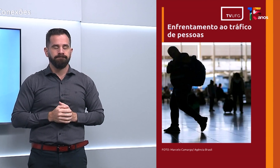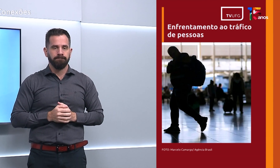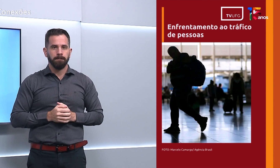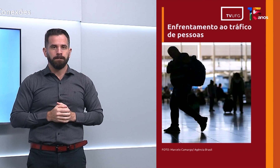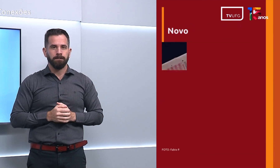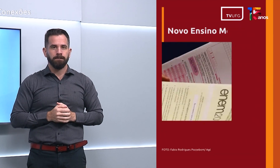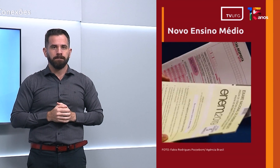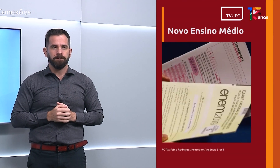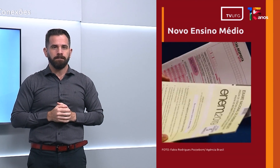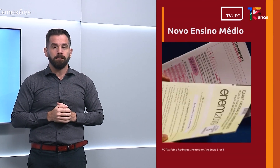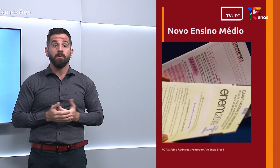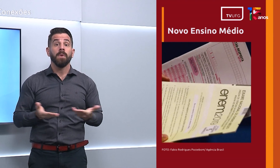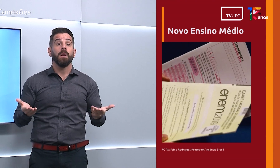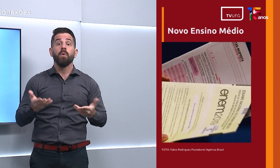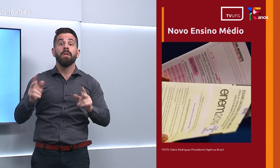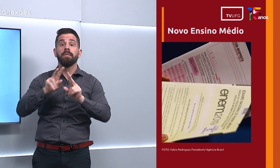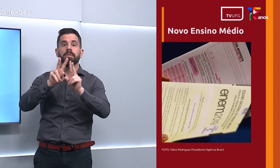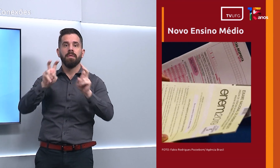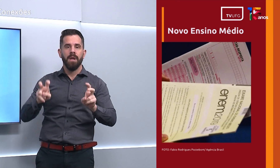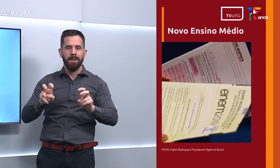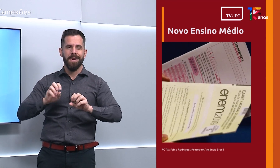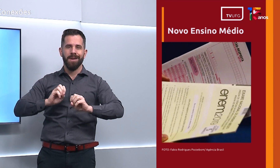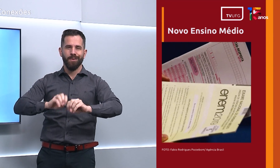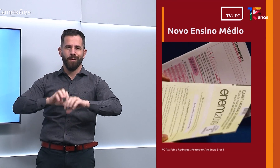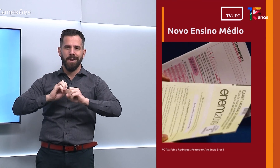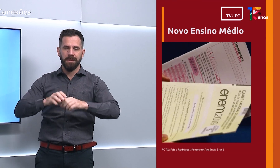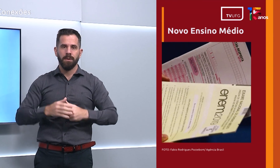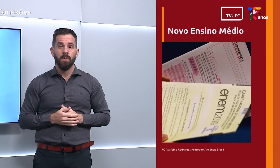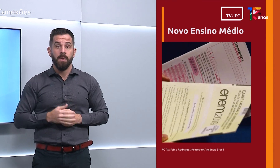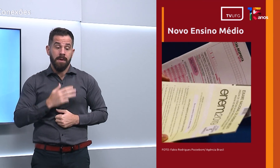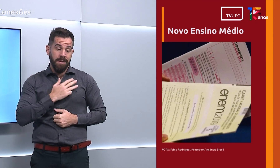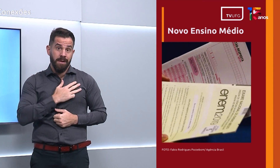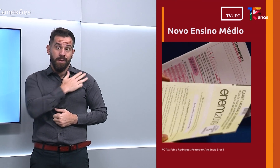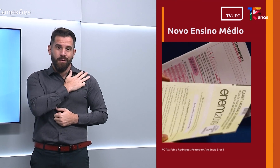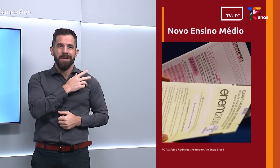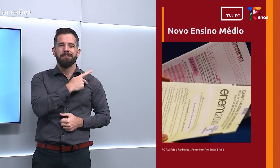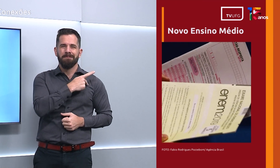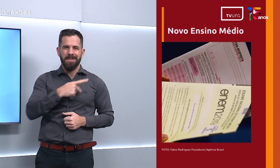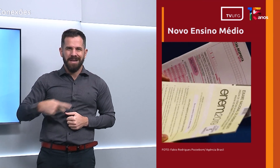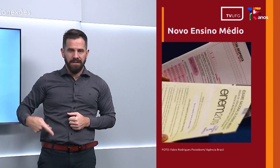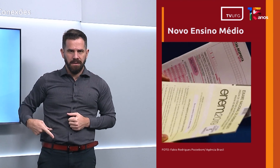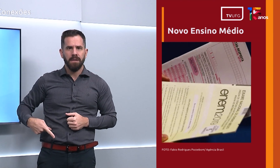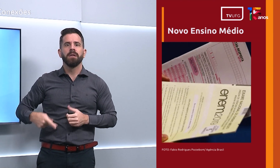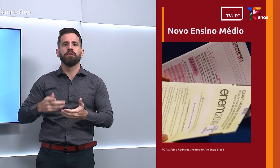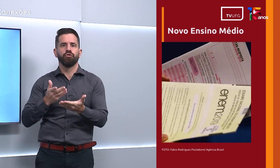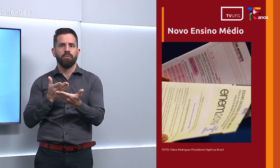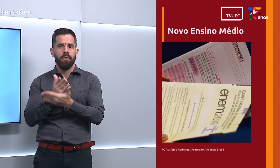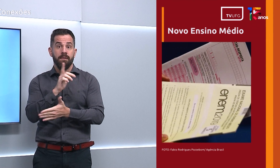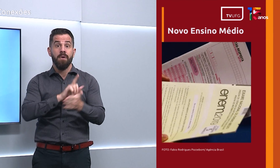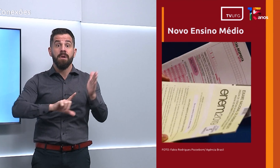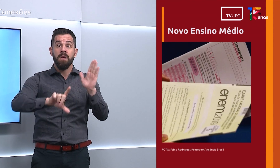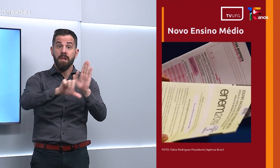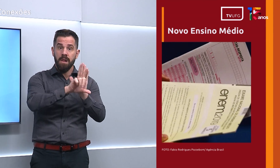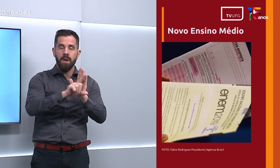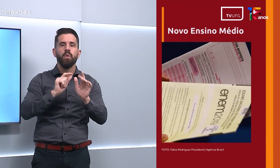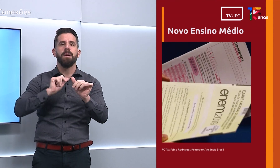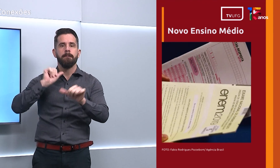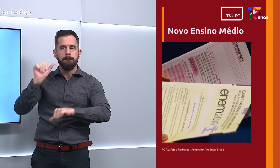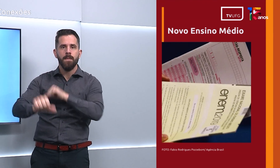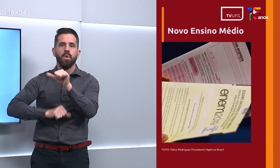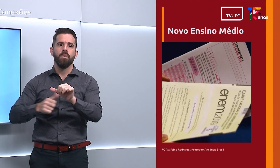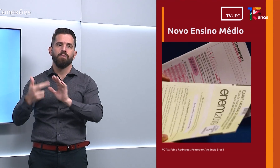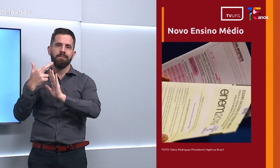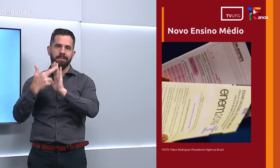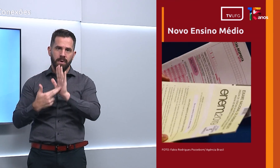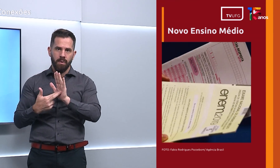E agora falando sobre educação, o presidente Luiz Inácio Lula da Silva sancionou a lei que reforma o ensino médio, lei conhecida